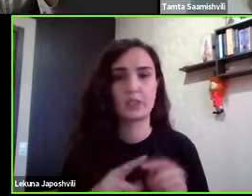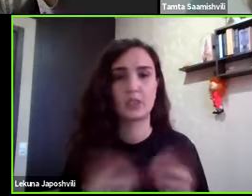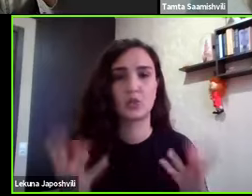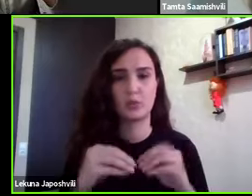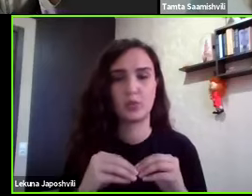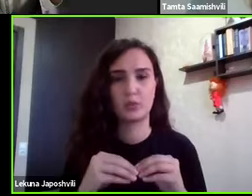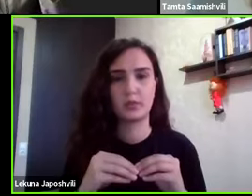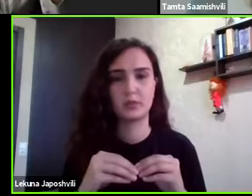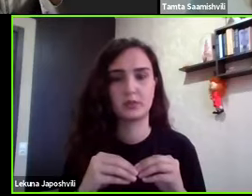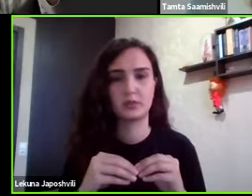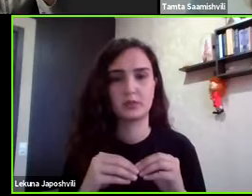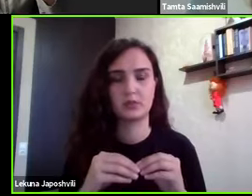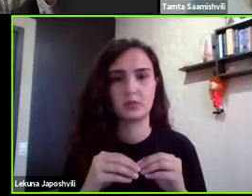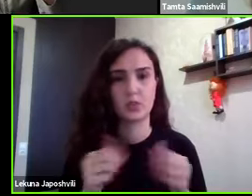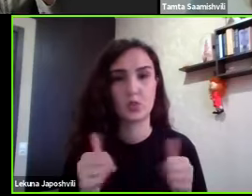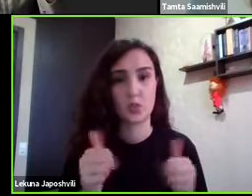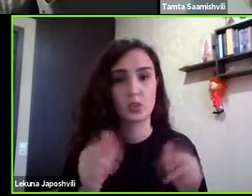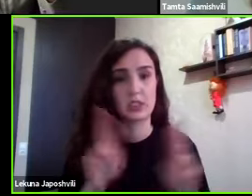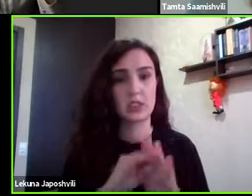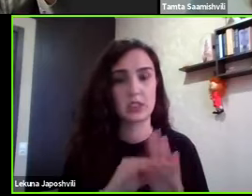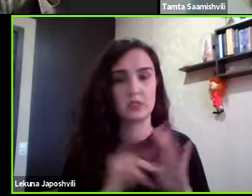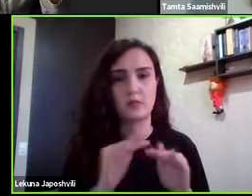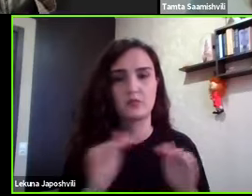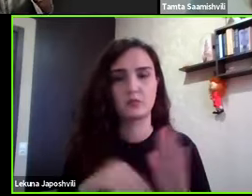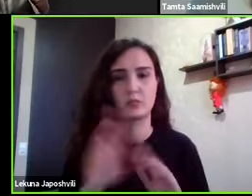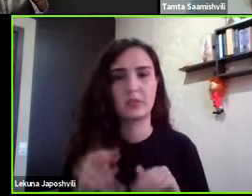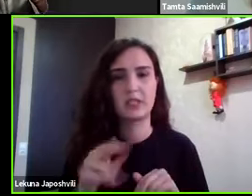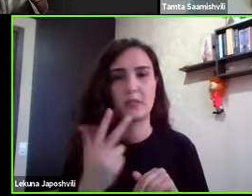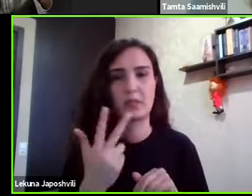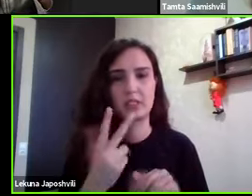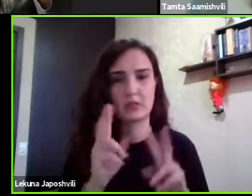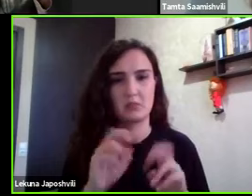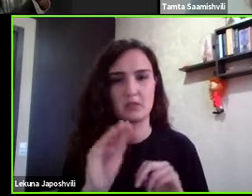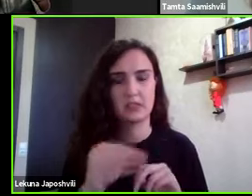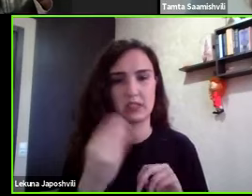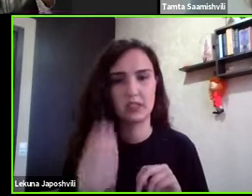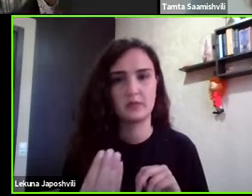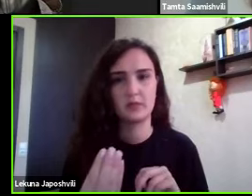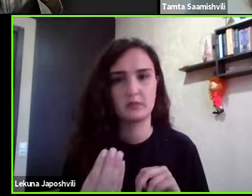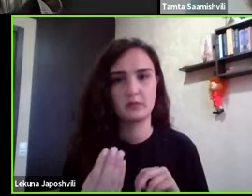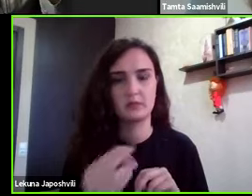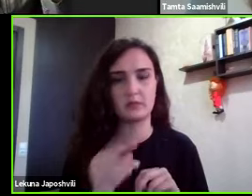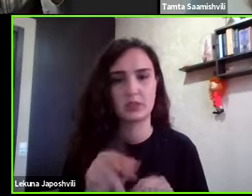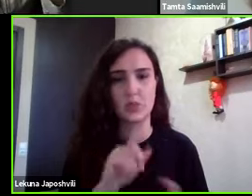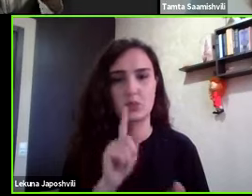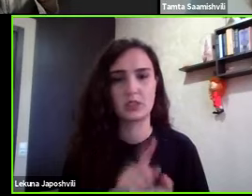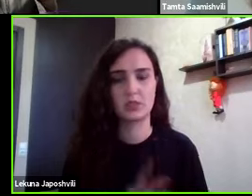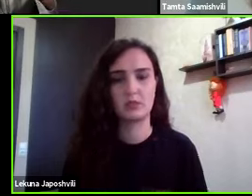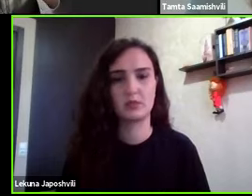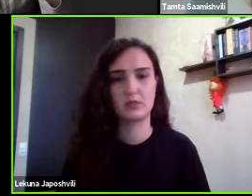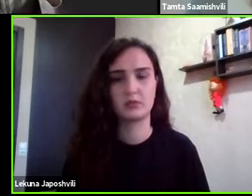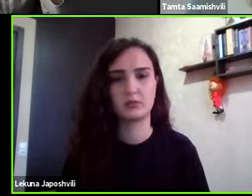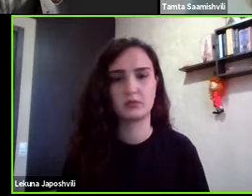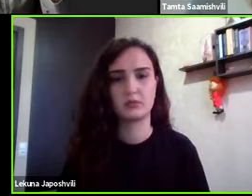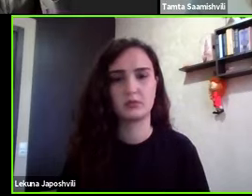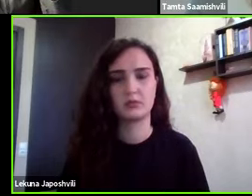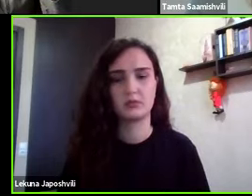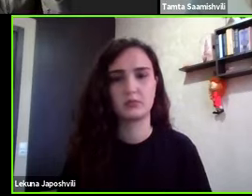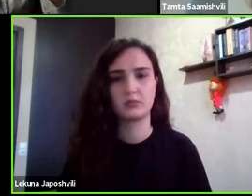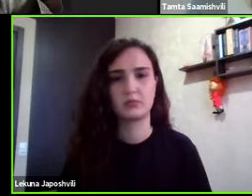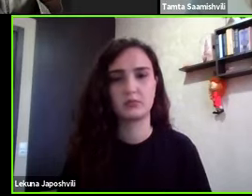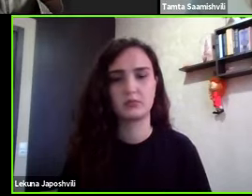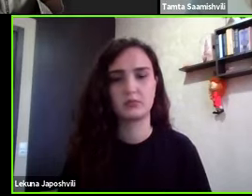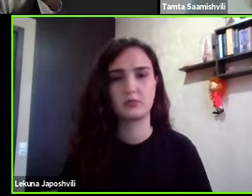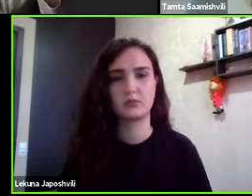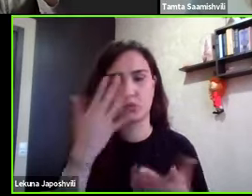ერთობლიობას, ნუ როგორც წესი ბავშვებში უფრო D3-ს ნიშნავთ ხოლმე. და აუცილებლად მაინც მშობელი თუ გადაწყვიტავს ვთქვათ